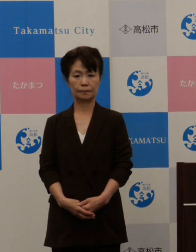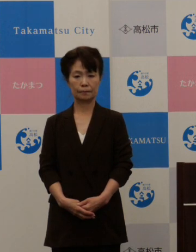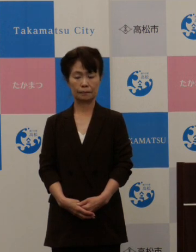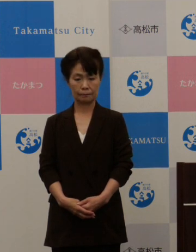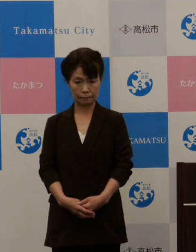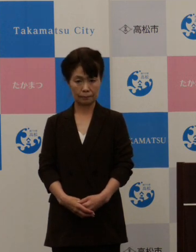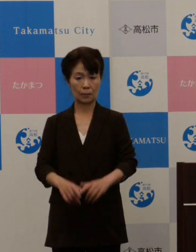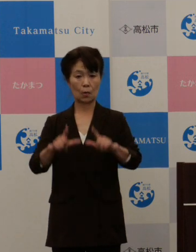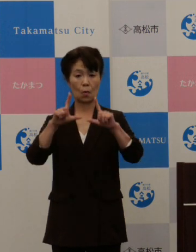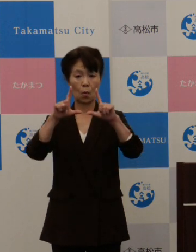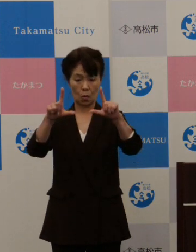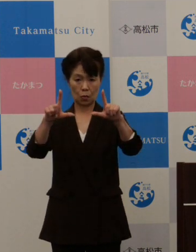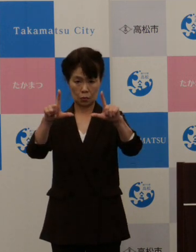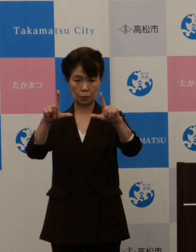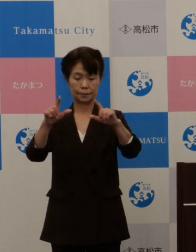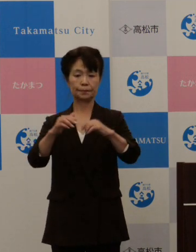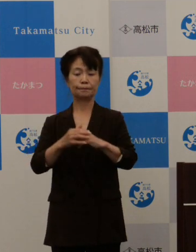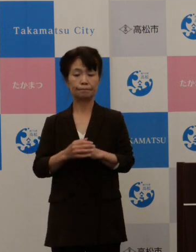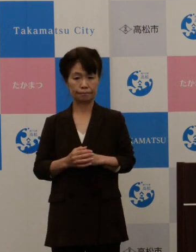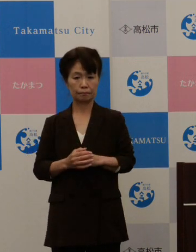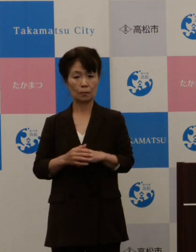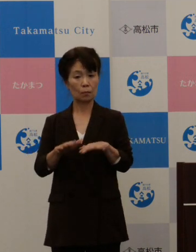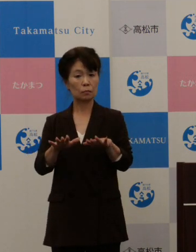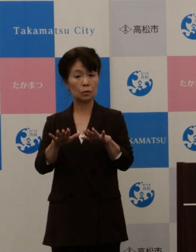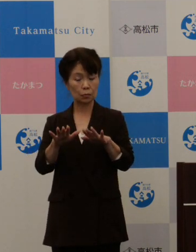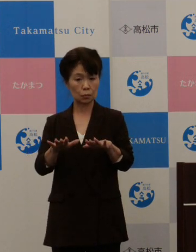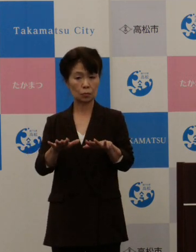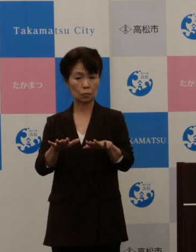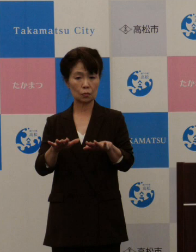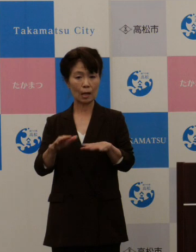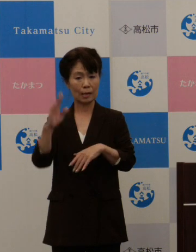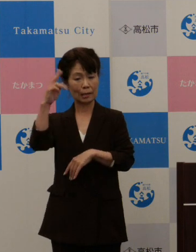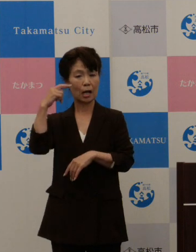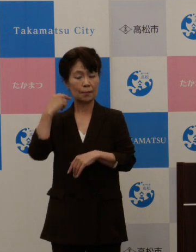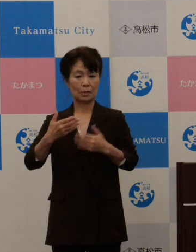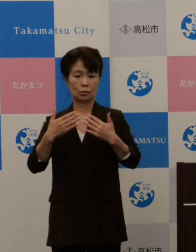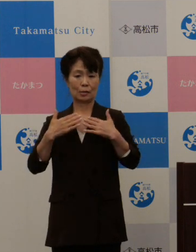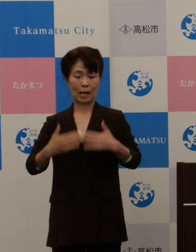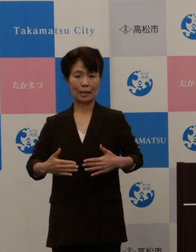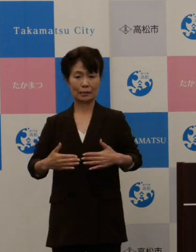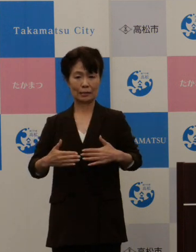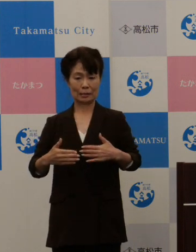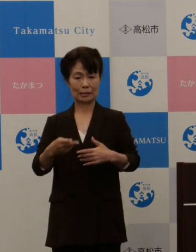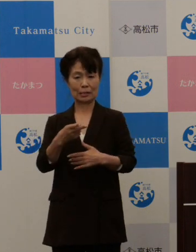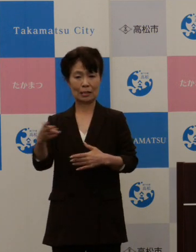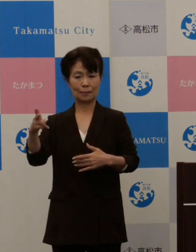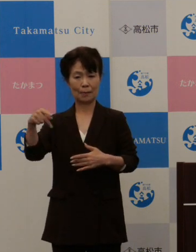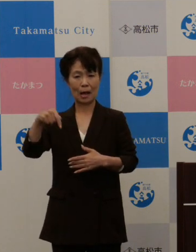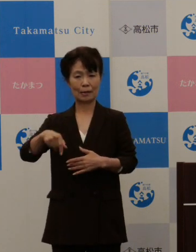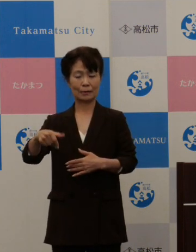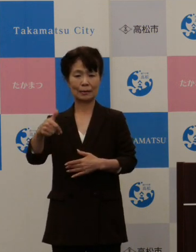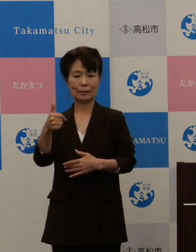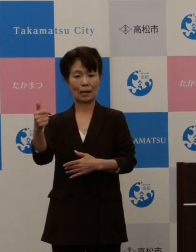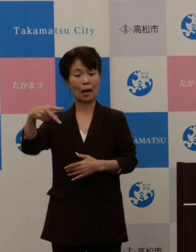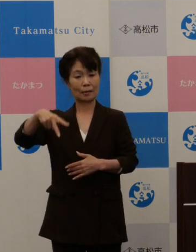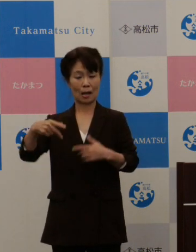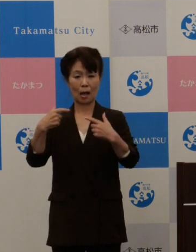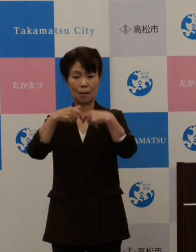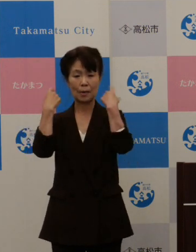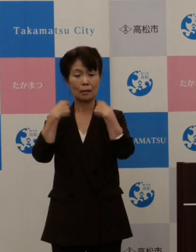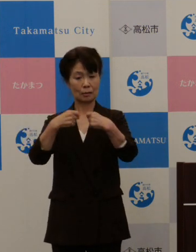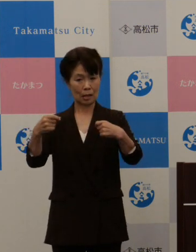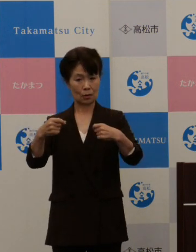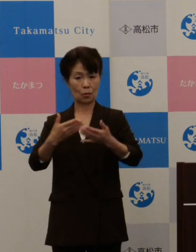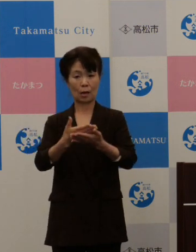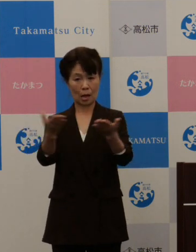それでは報告事項に入りたいと思います。本日は高松安心版棚の希望者への配布開始